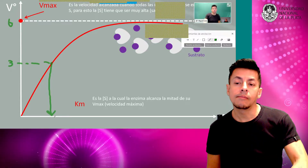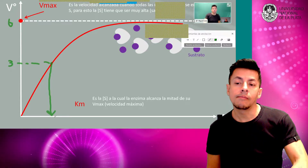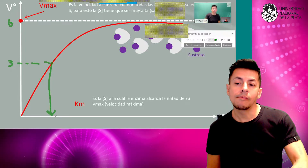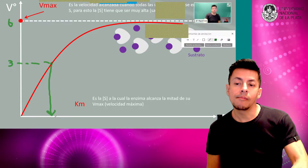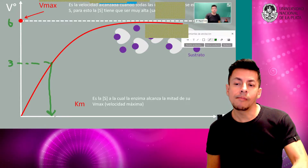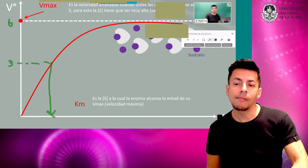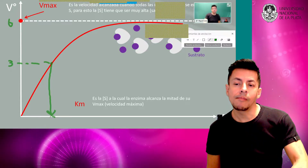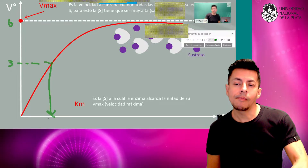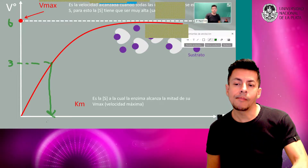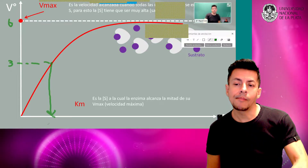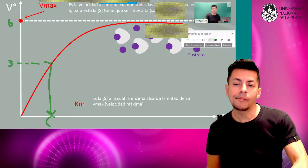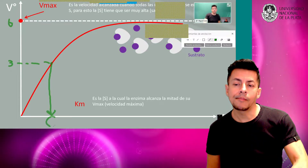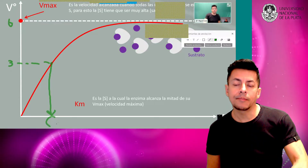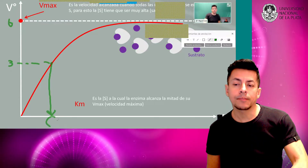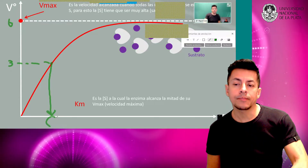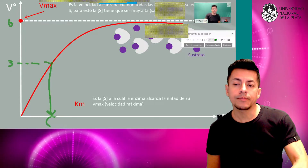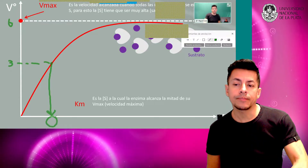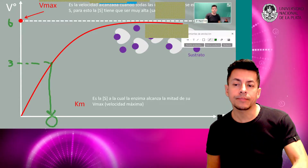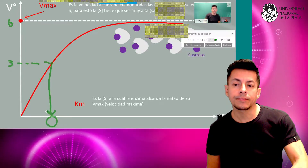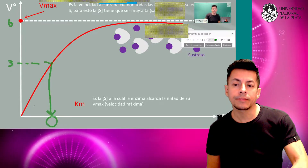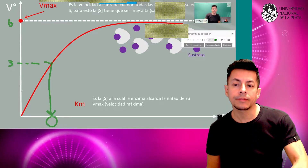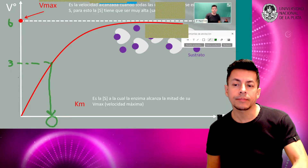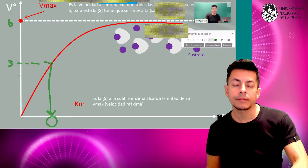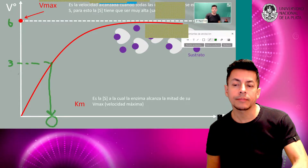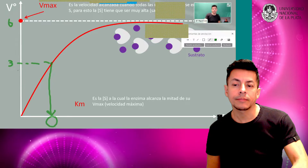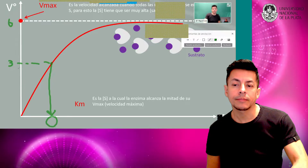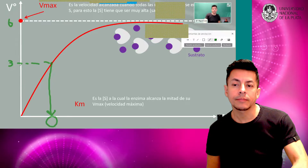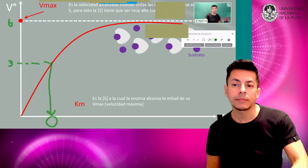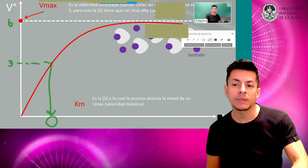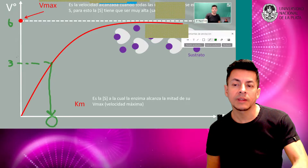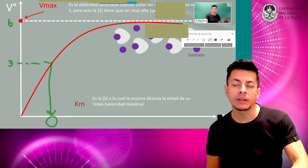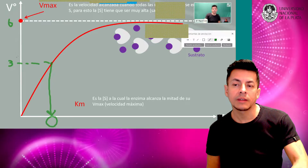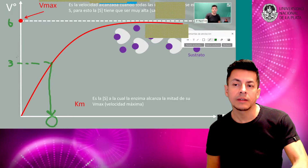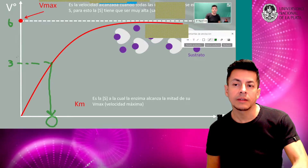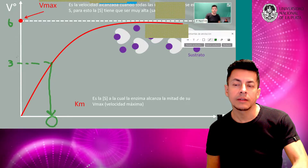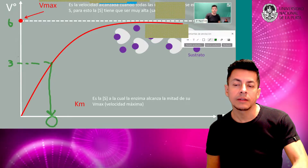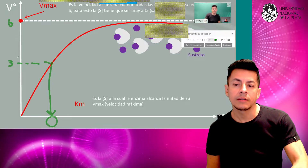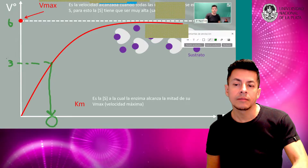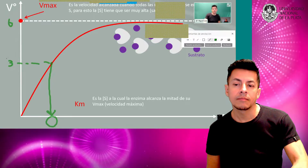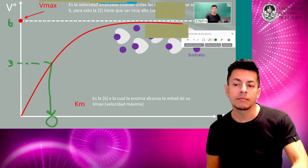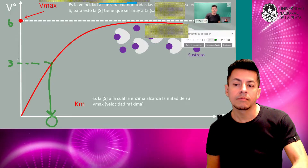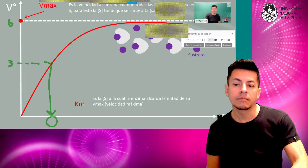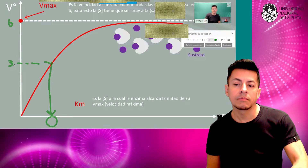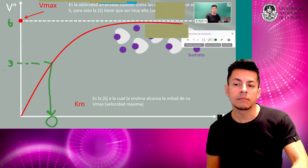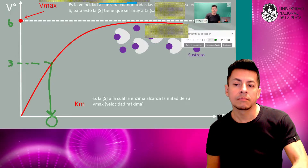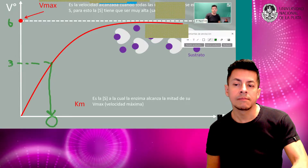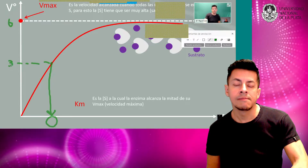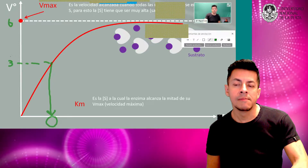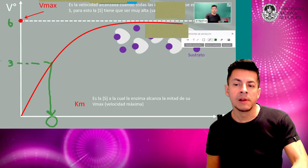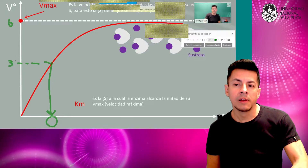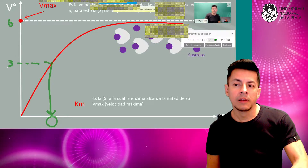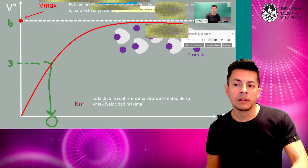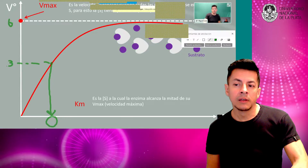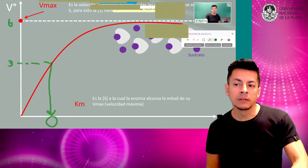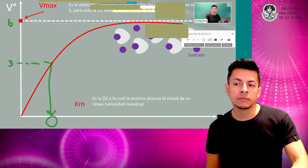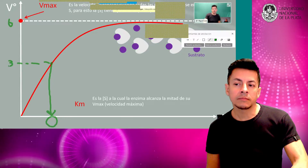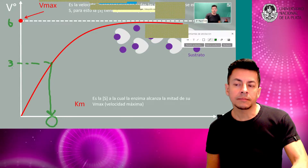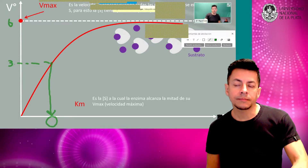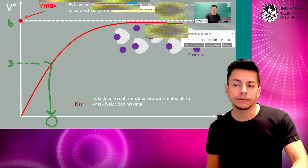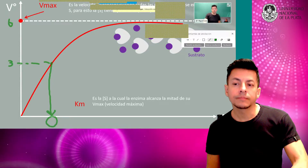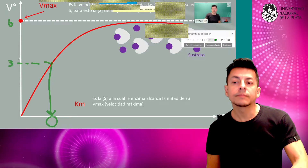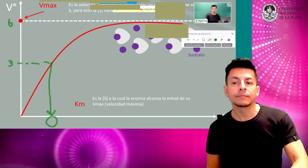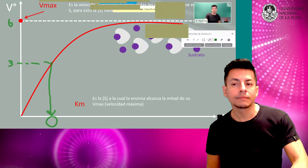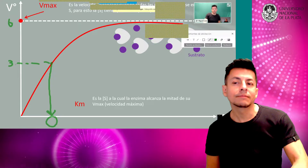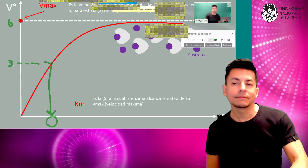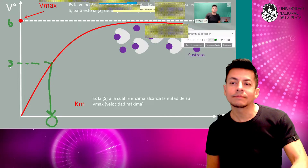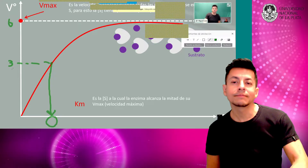la concentración de sustrato a la cual la enzima, la reacción alcanza un medio de la velocidad